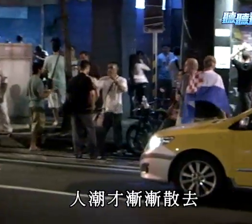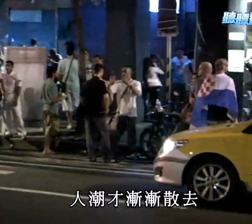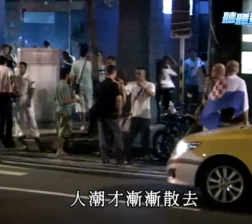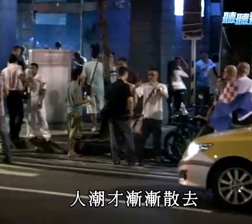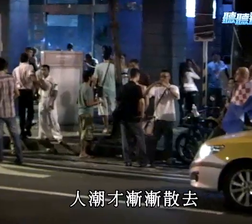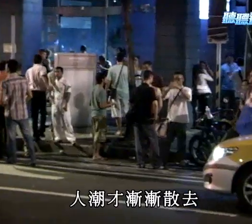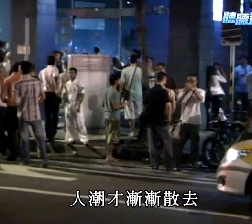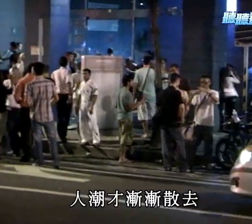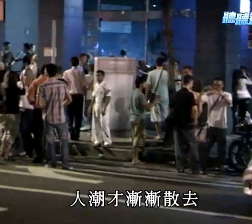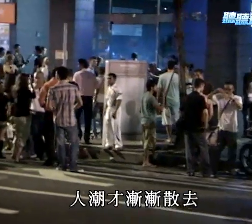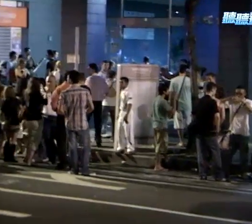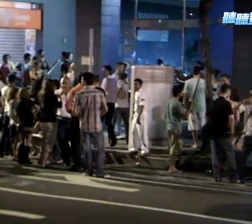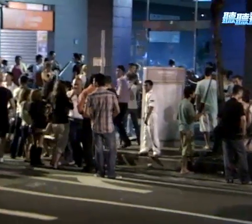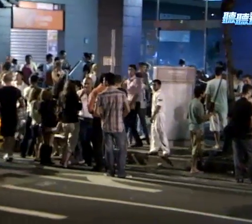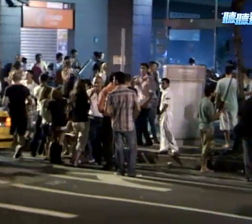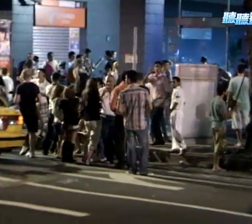渐散去。